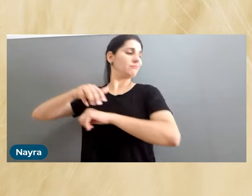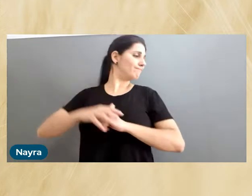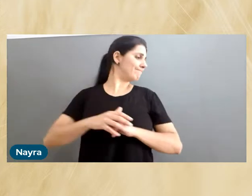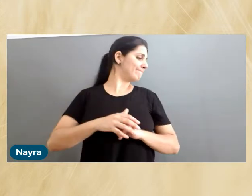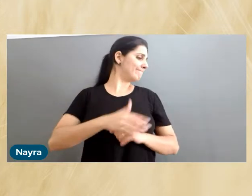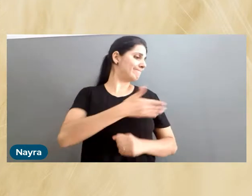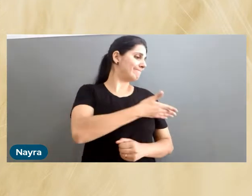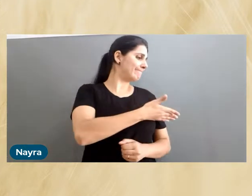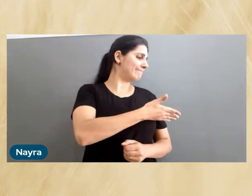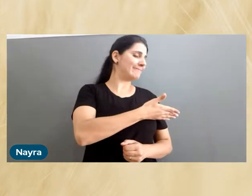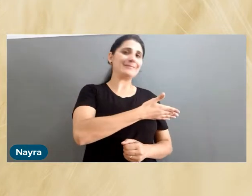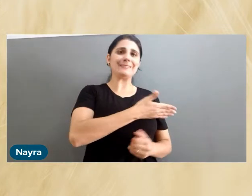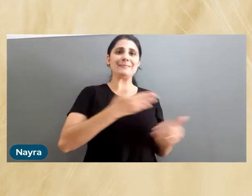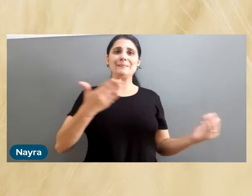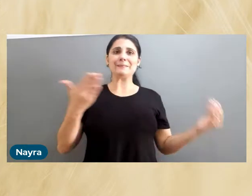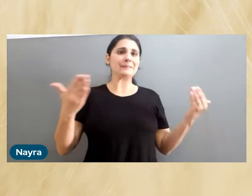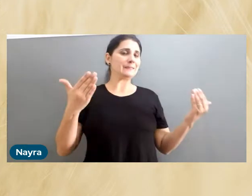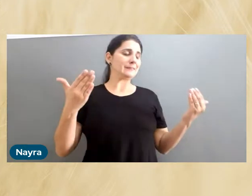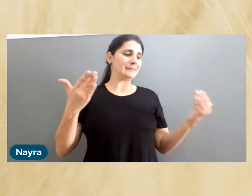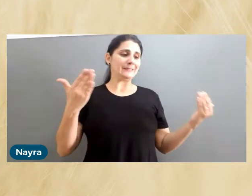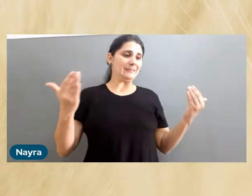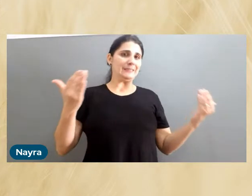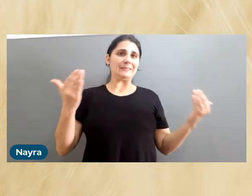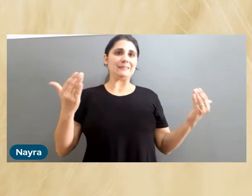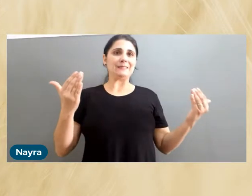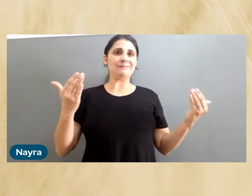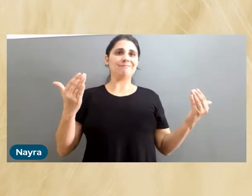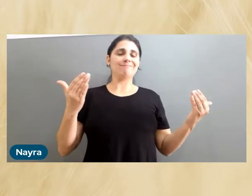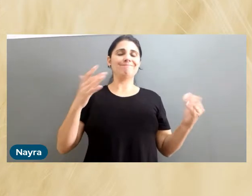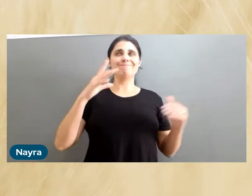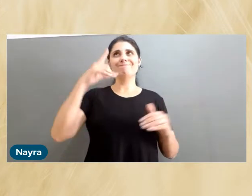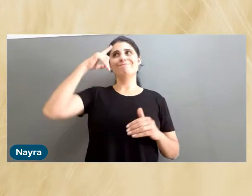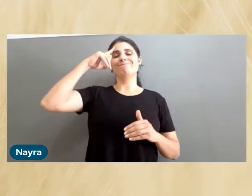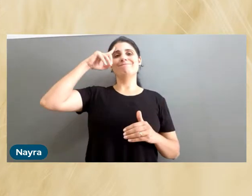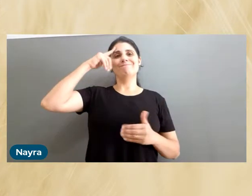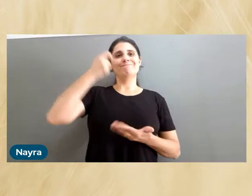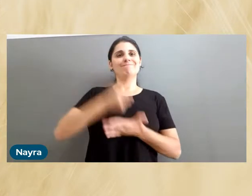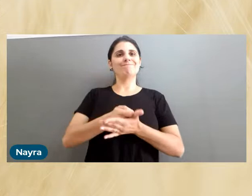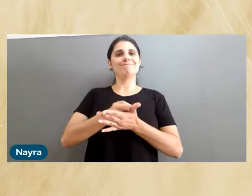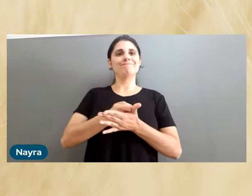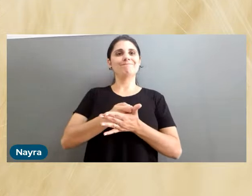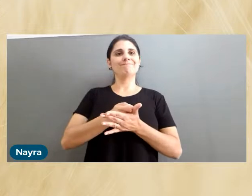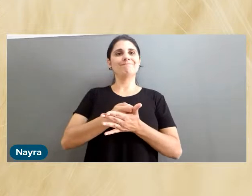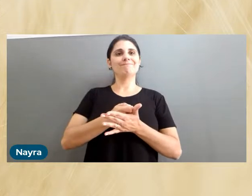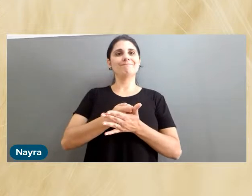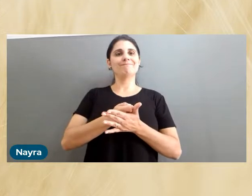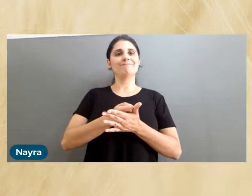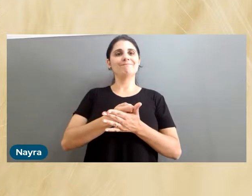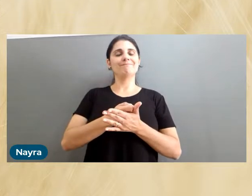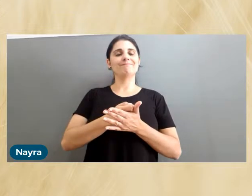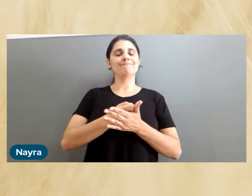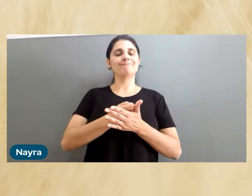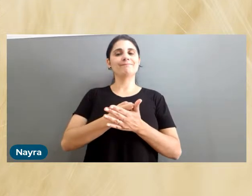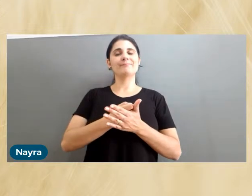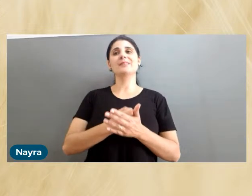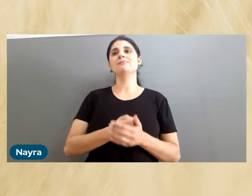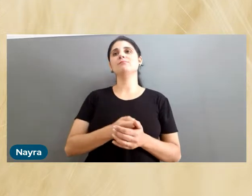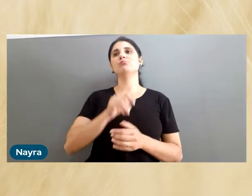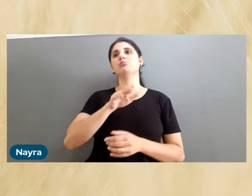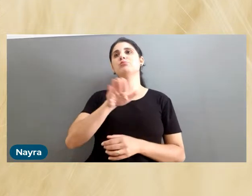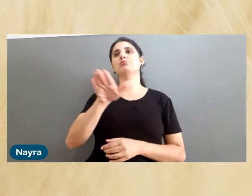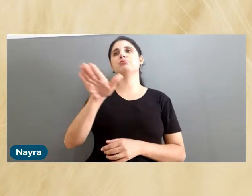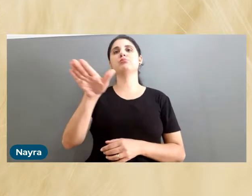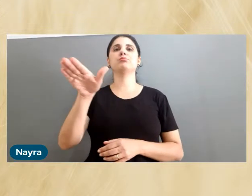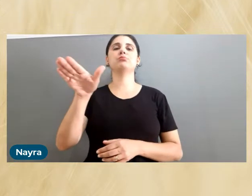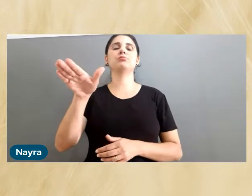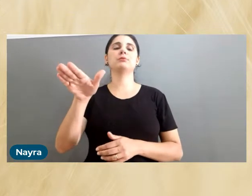ficaria desiludida. O Chico toma uma decisão. Abaixa-se e atende a criança. Conversa com